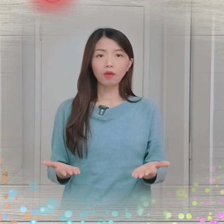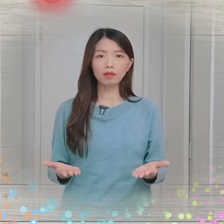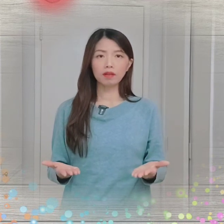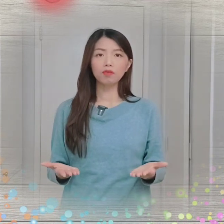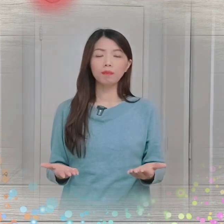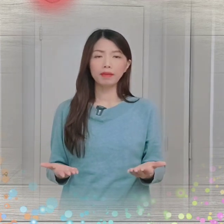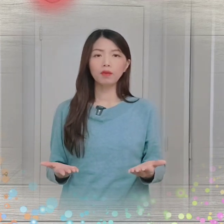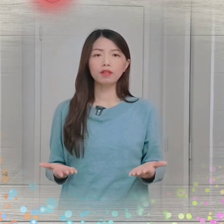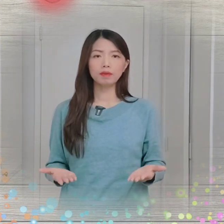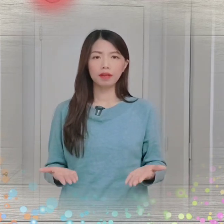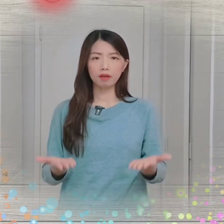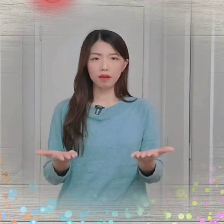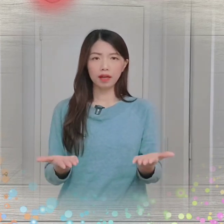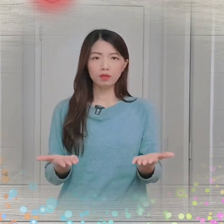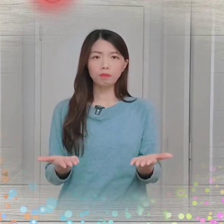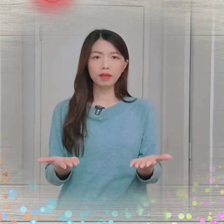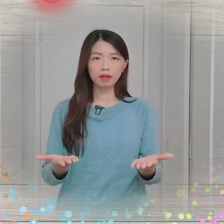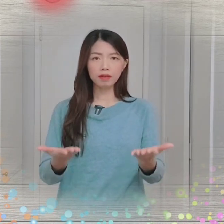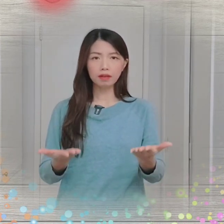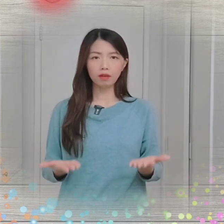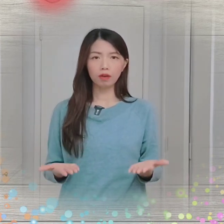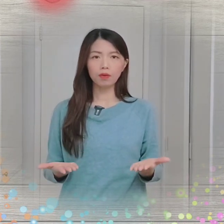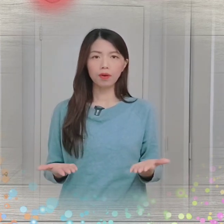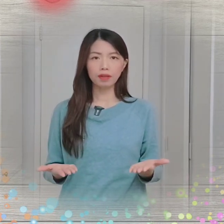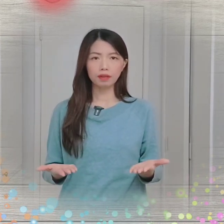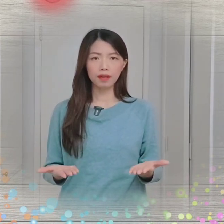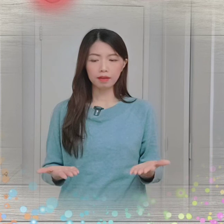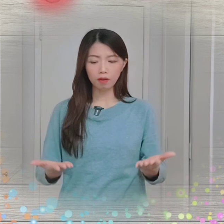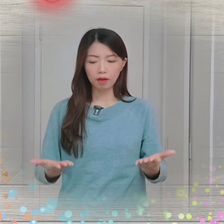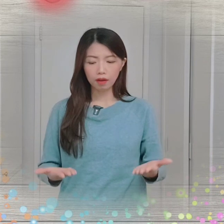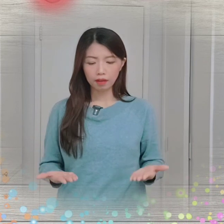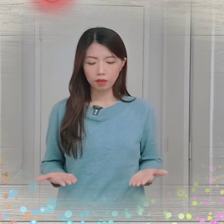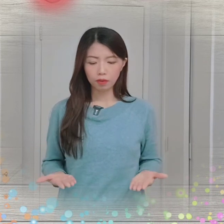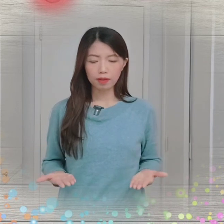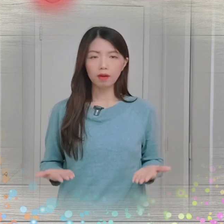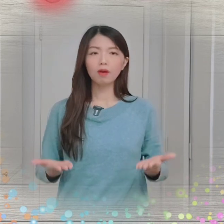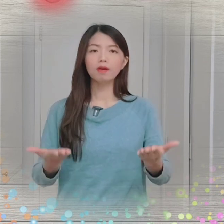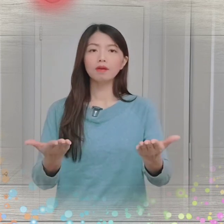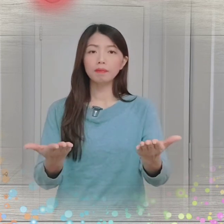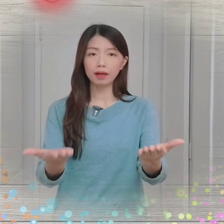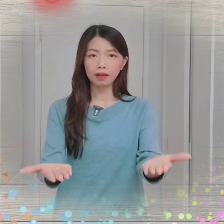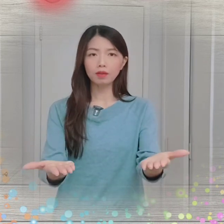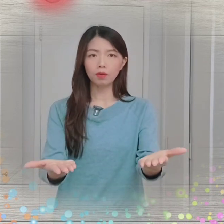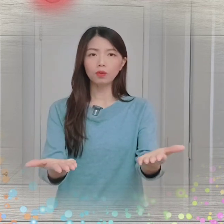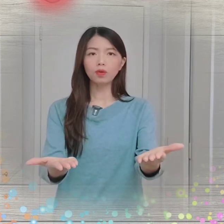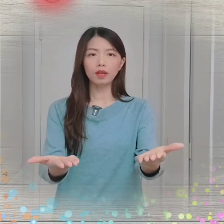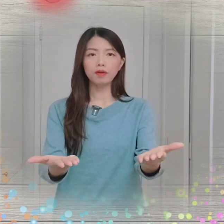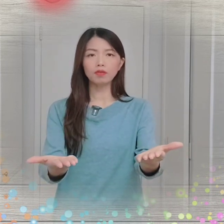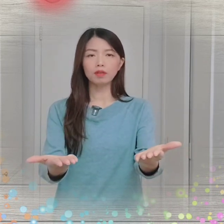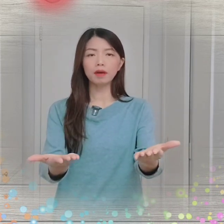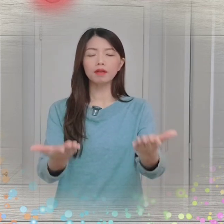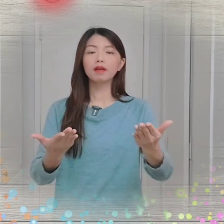받다라고 한 뜻의 수어 반대로 하시면 돼요. 양손바닥을 이렇게 위로한 이 상태에서 내쪽에서 바깥으로